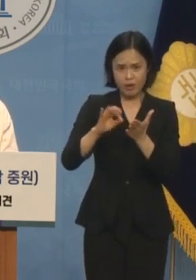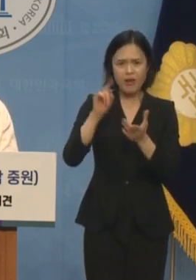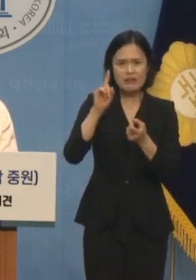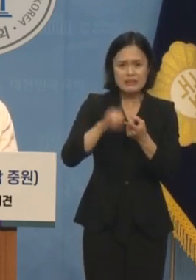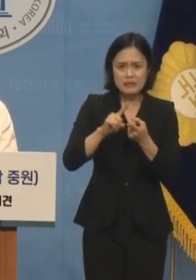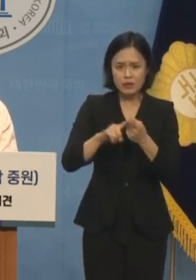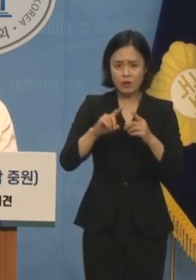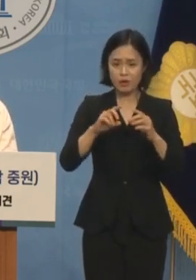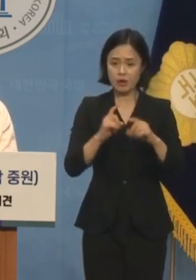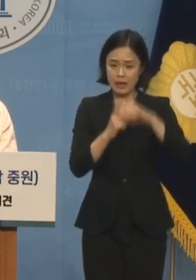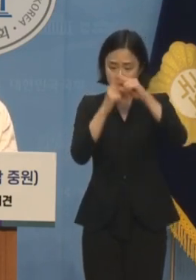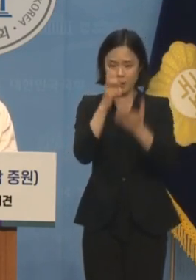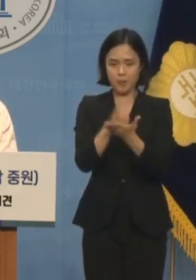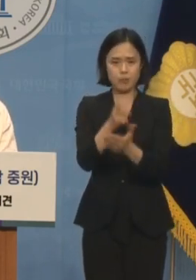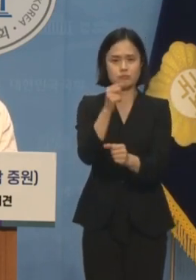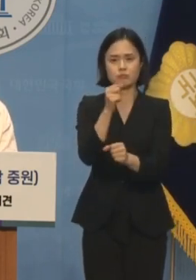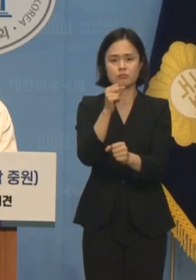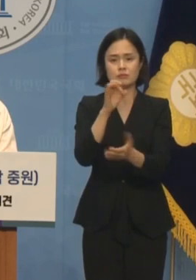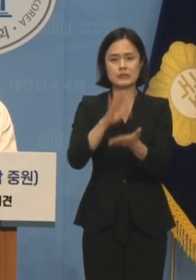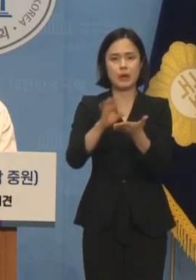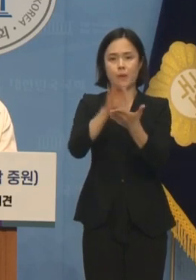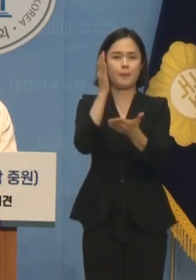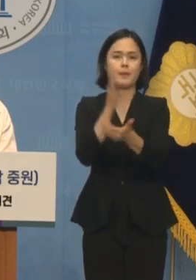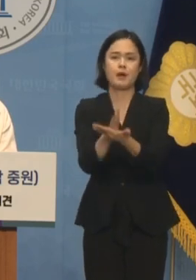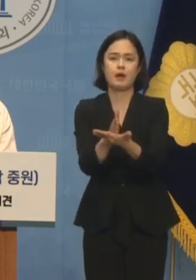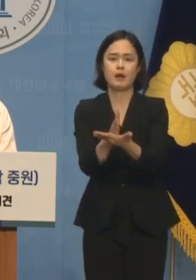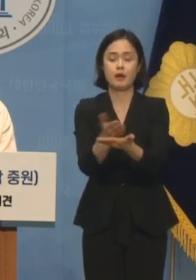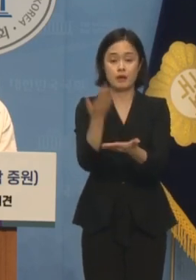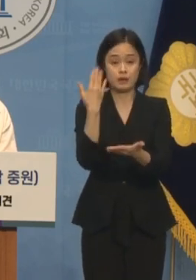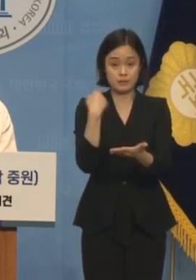더불어민주당은 지난주 당론으로 간호법을 발의했습니다.